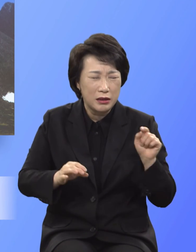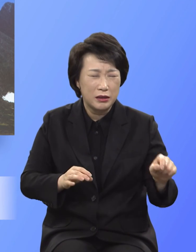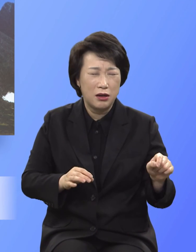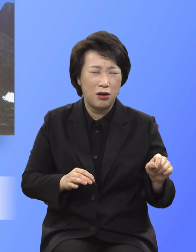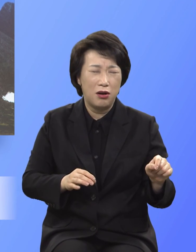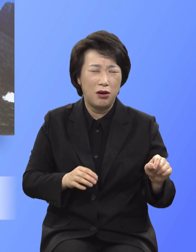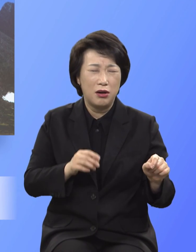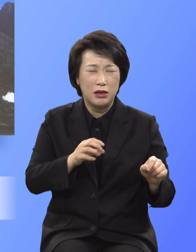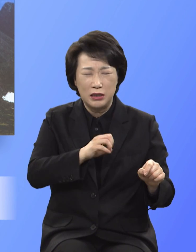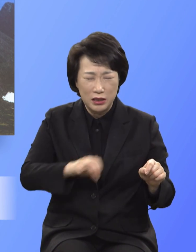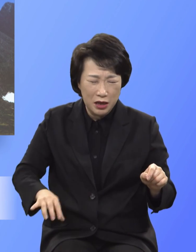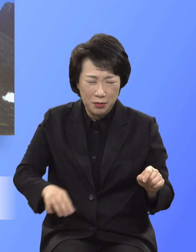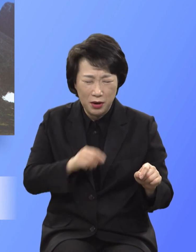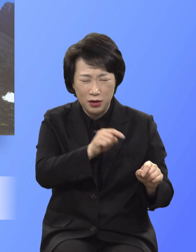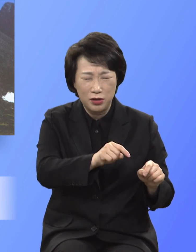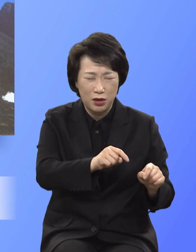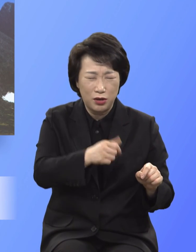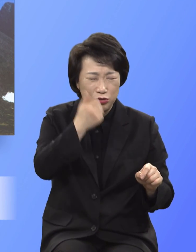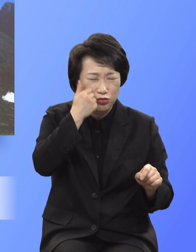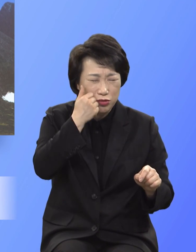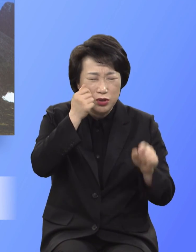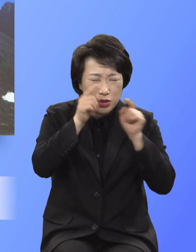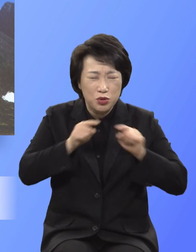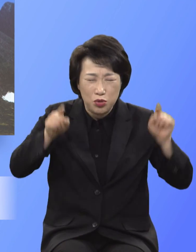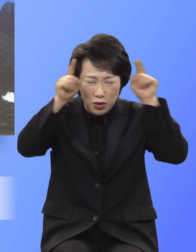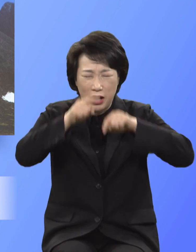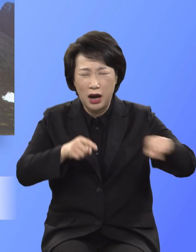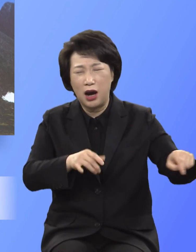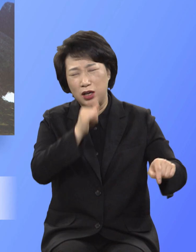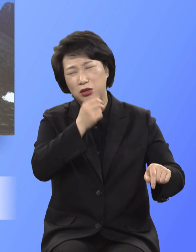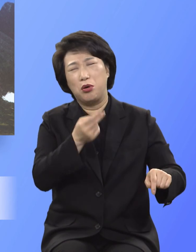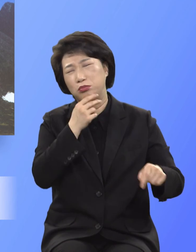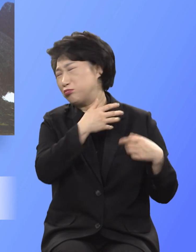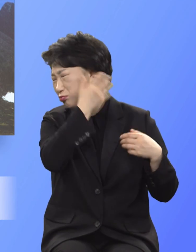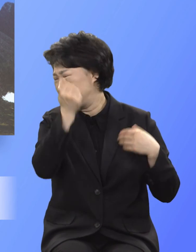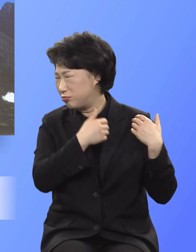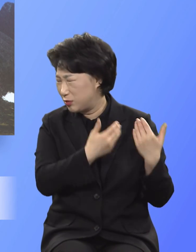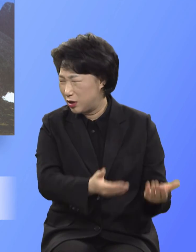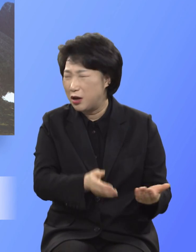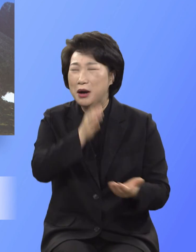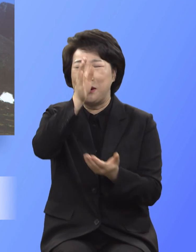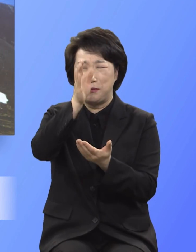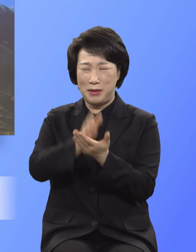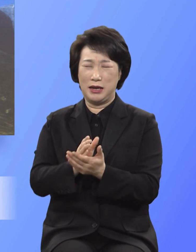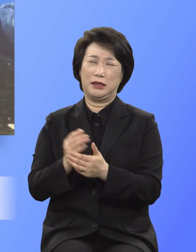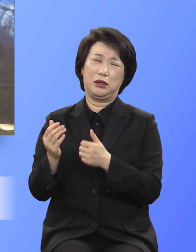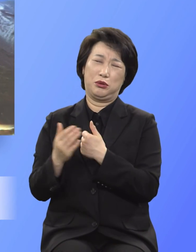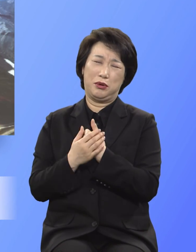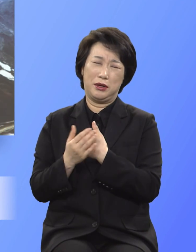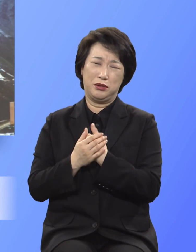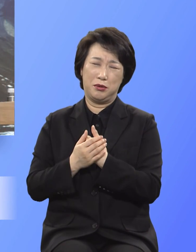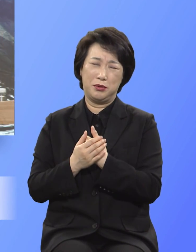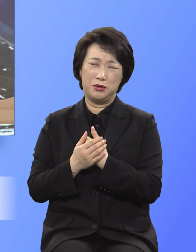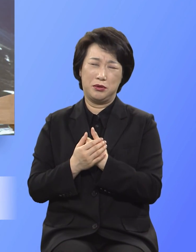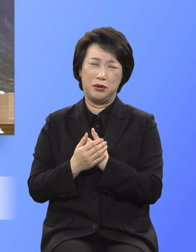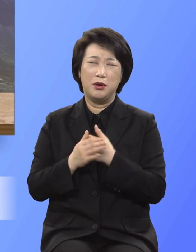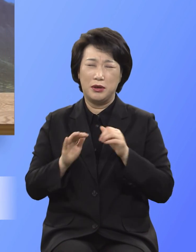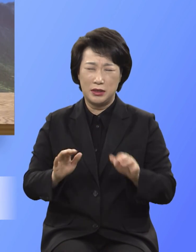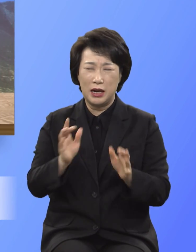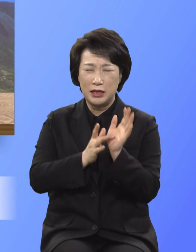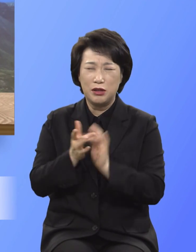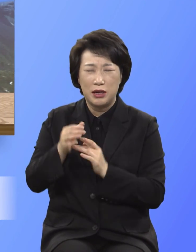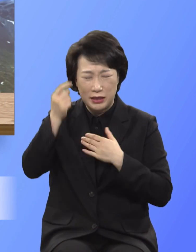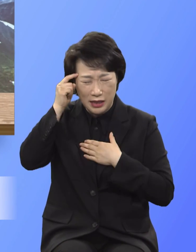상관없으며 잊어버려 그가 지옥 가거나 말거나 관심 없는 사람이 되지 말게 하시고